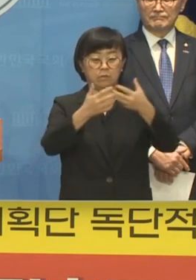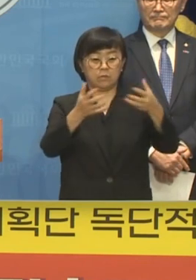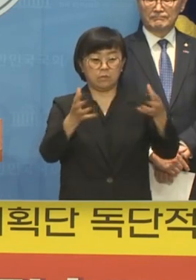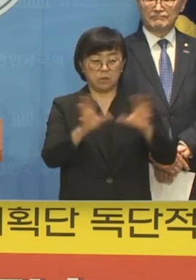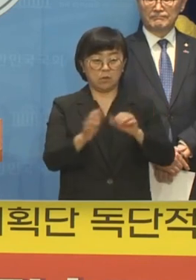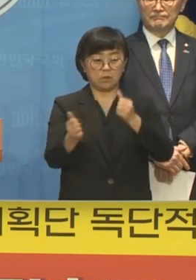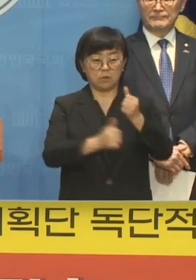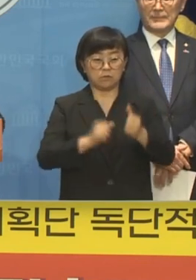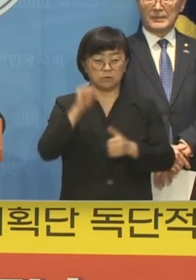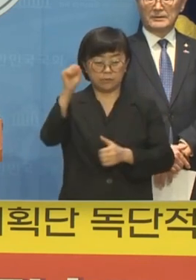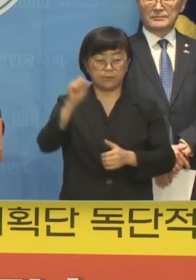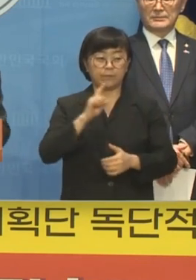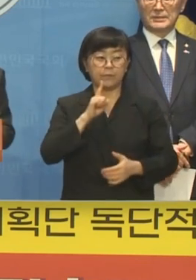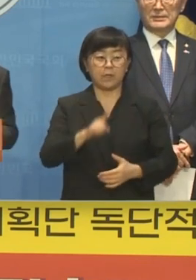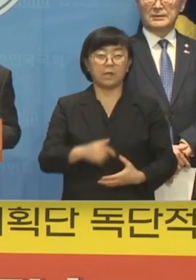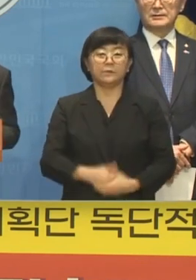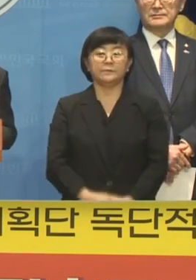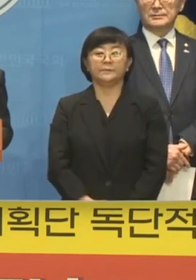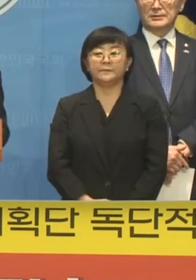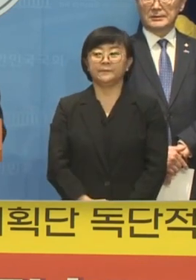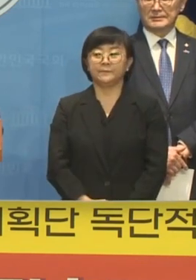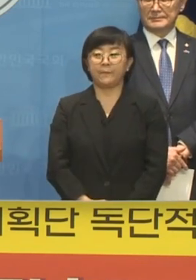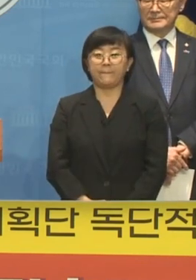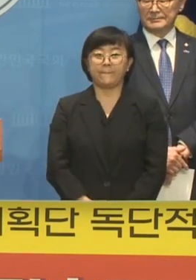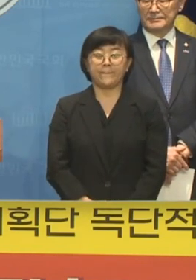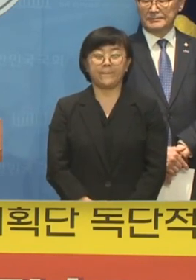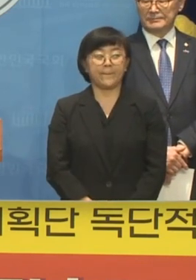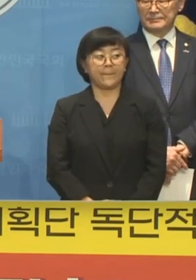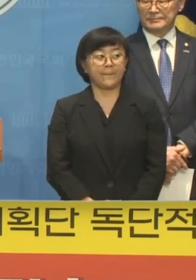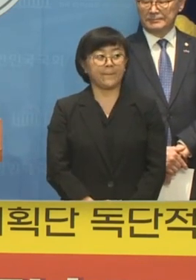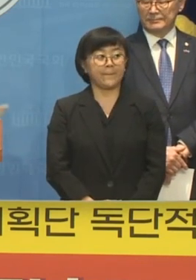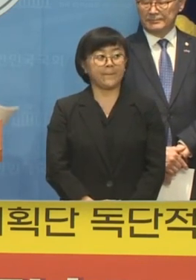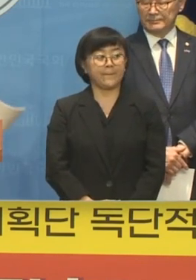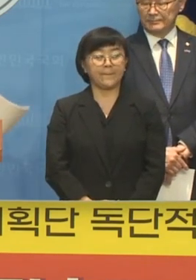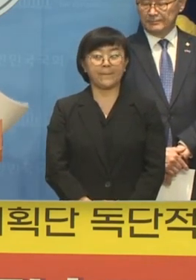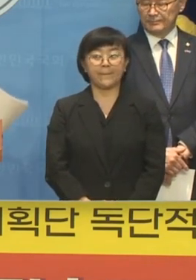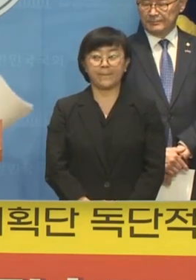구성하라! 구성하라! 구성하라! 구성하라! 감사합니다.